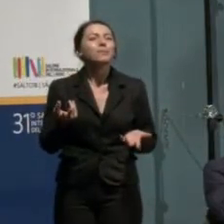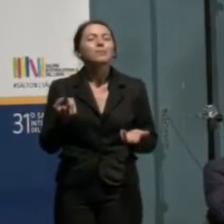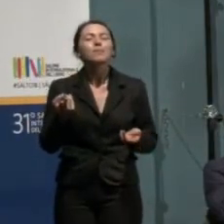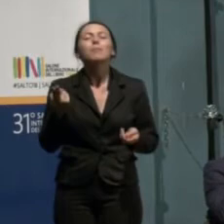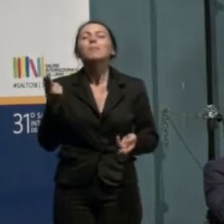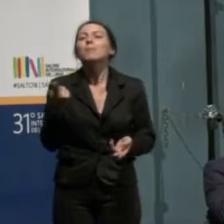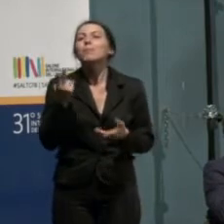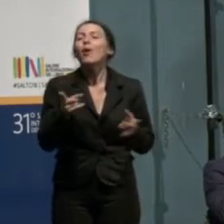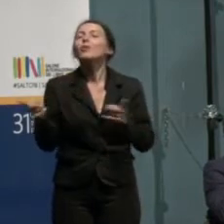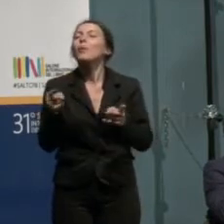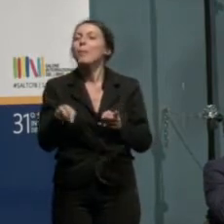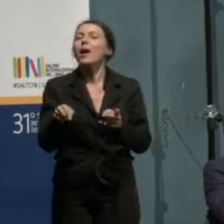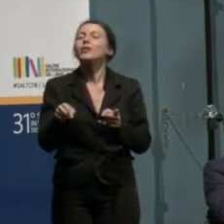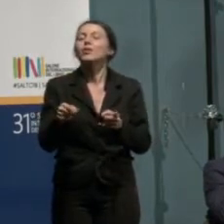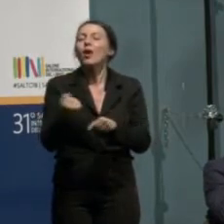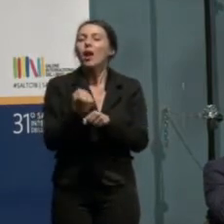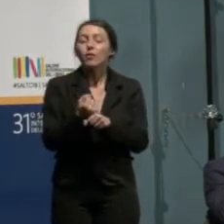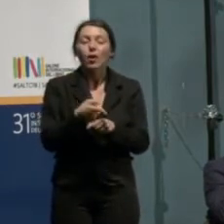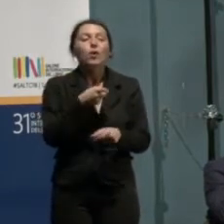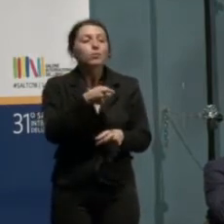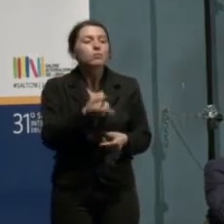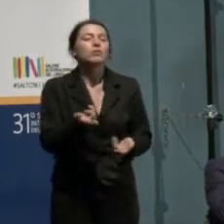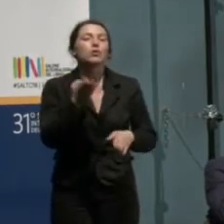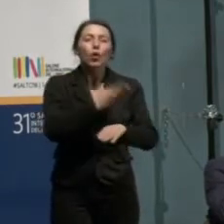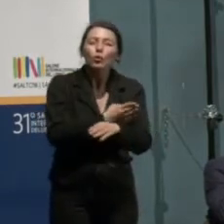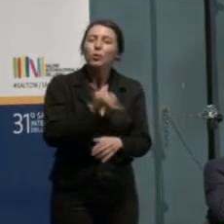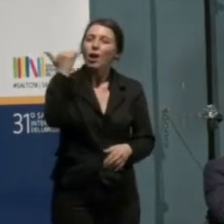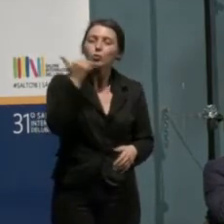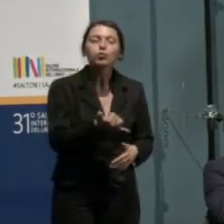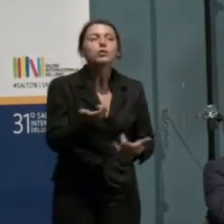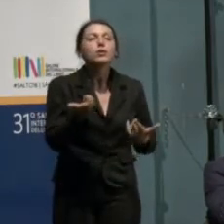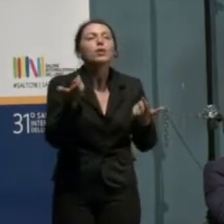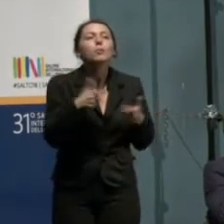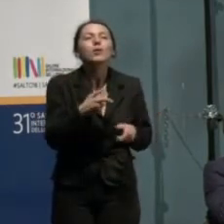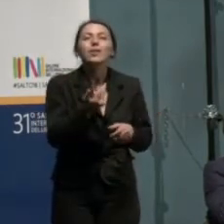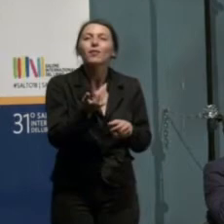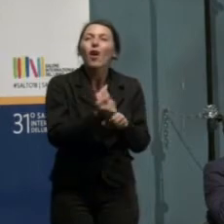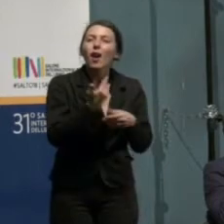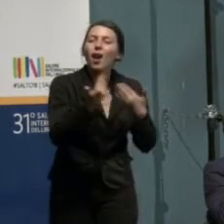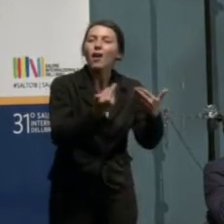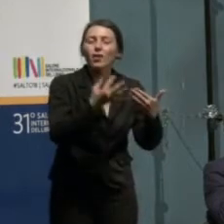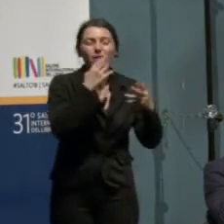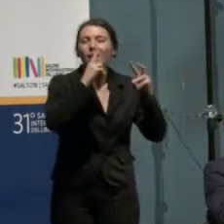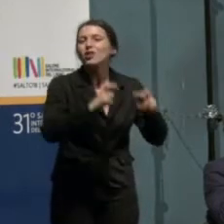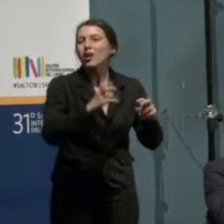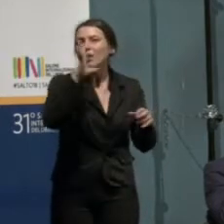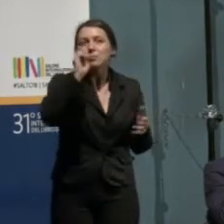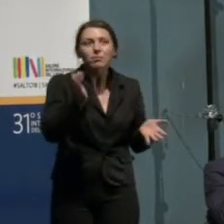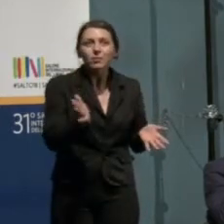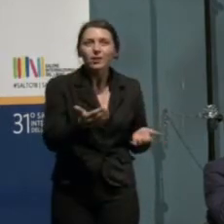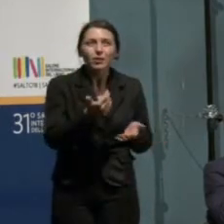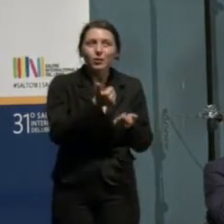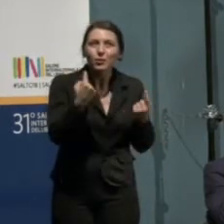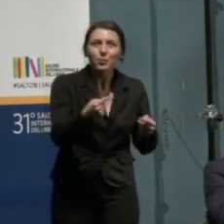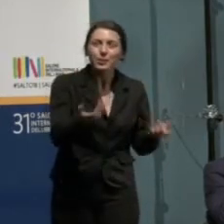stato torturato e ammazzato perché faceva il suo mestiere il ricercatore universitario niente di più e niente di